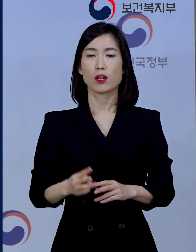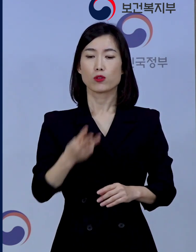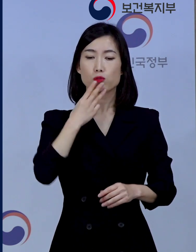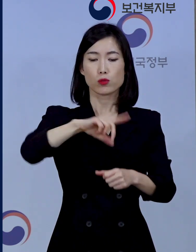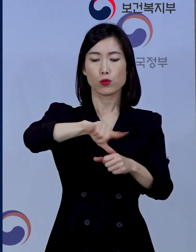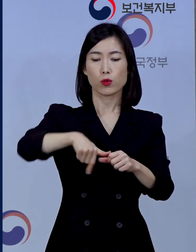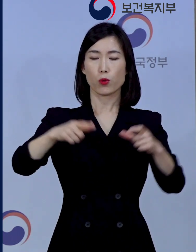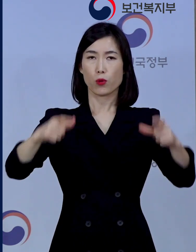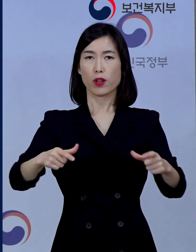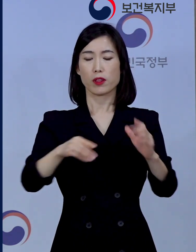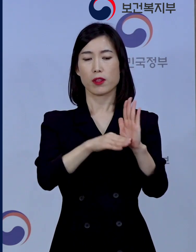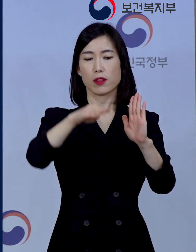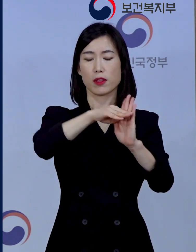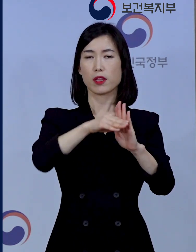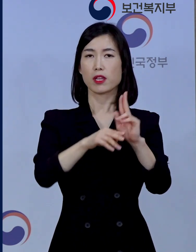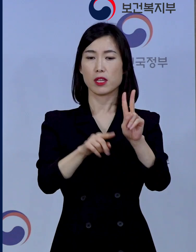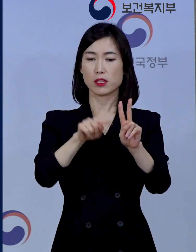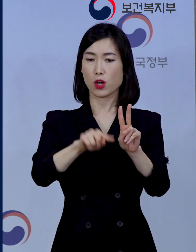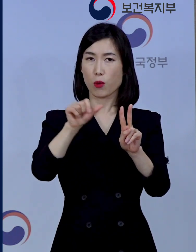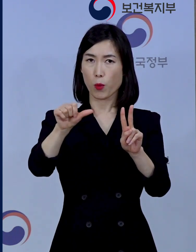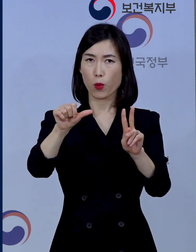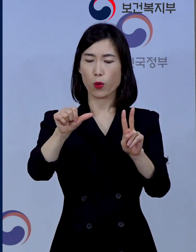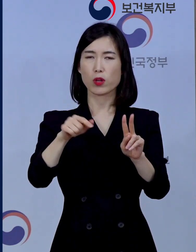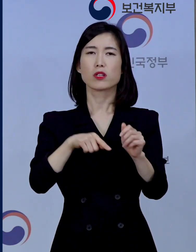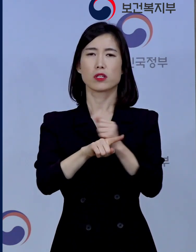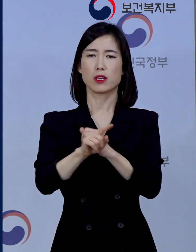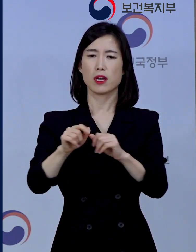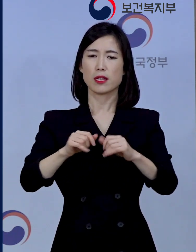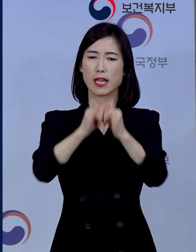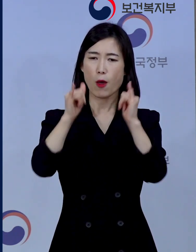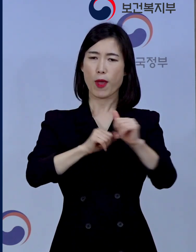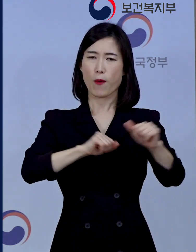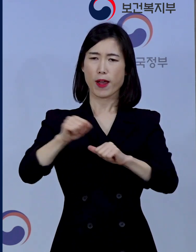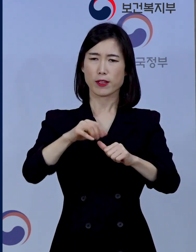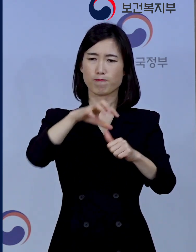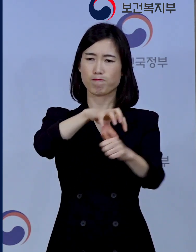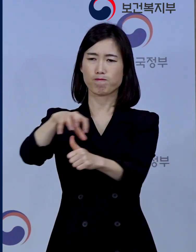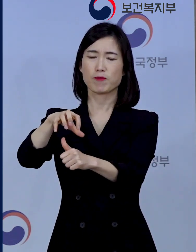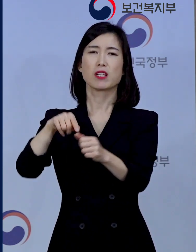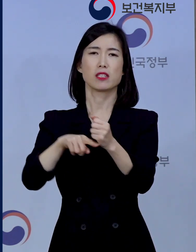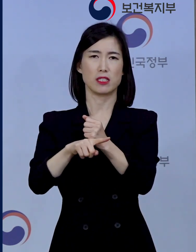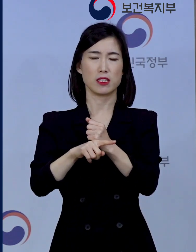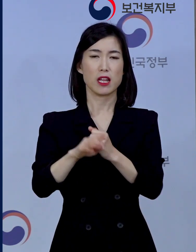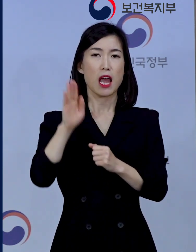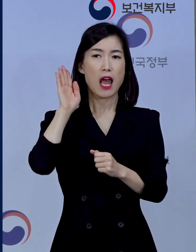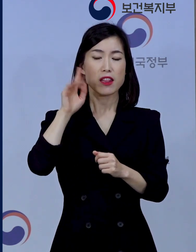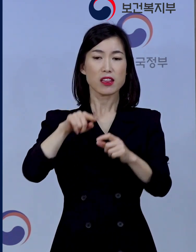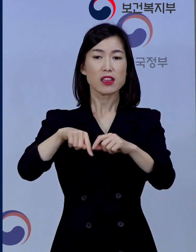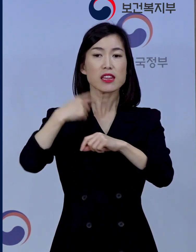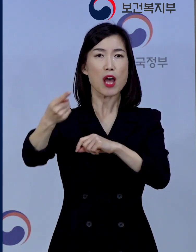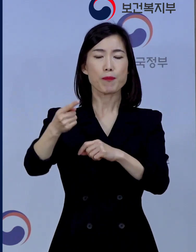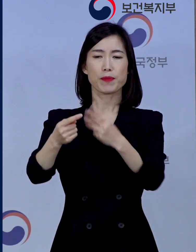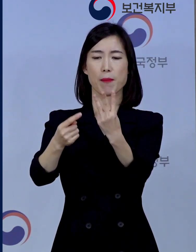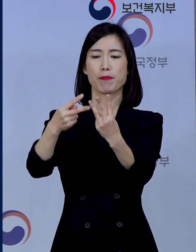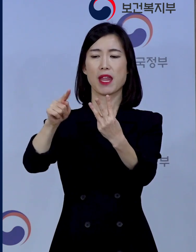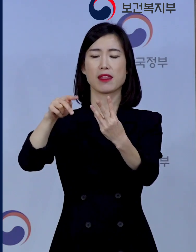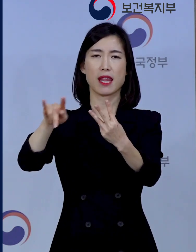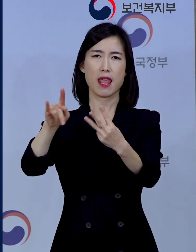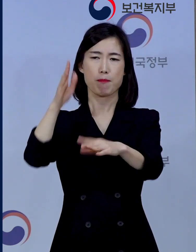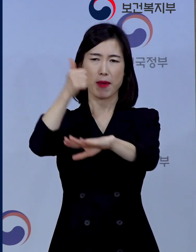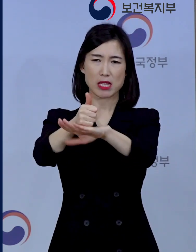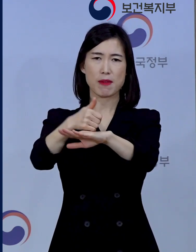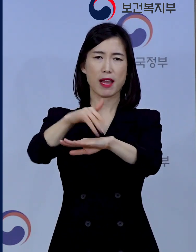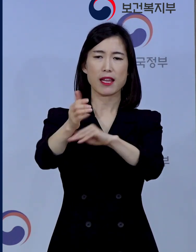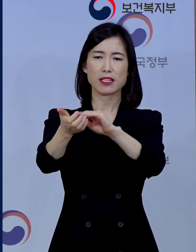수도권 2.5단계는 강력한 사회활동의 엄중 제한 조치로서 3단계 전면 제한 조치 직전의